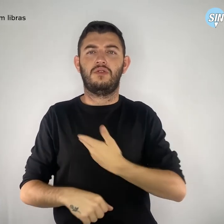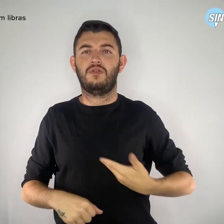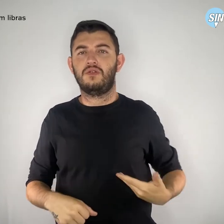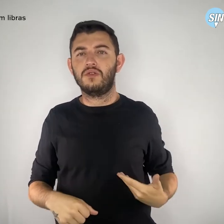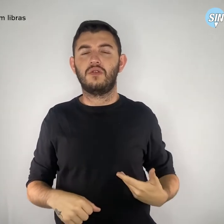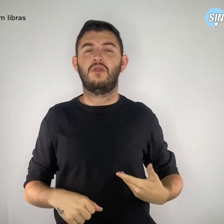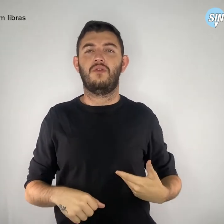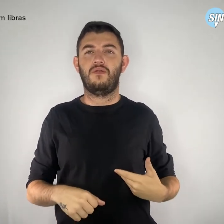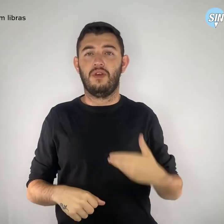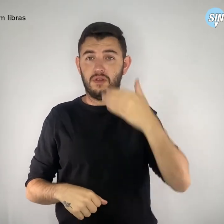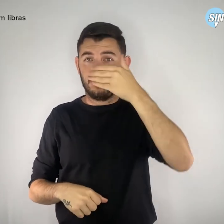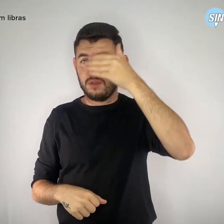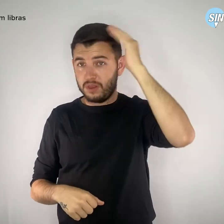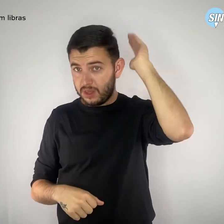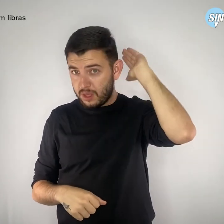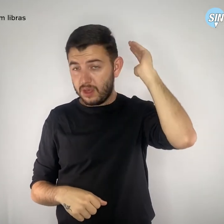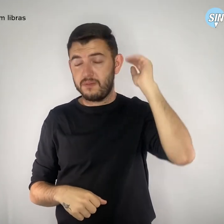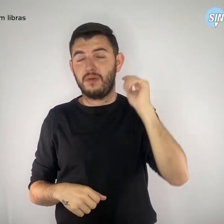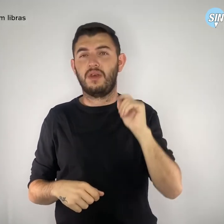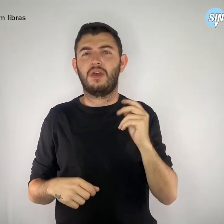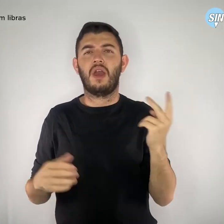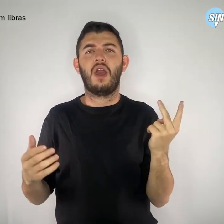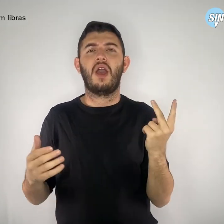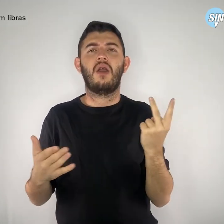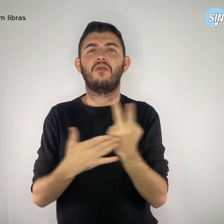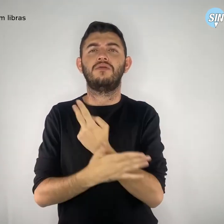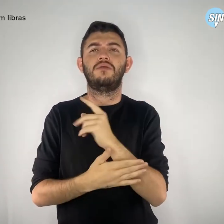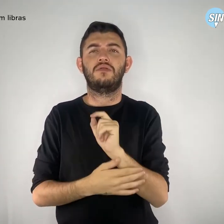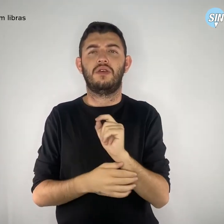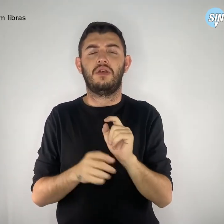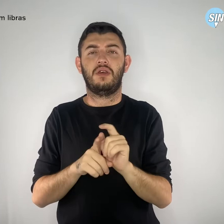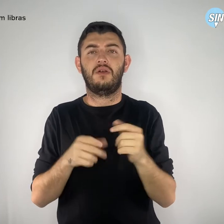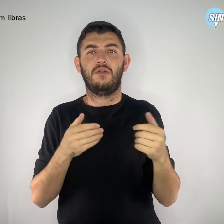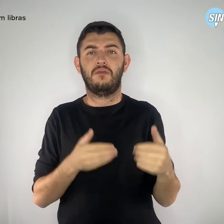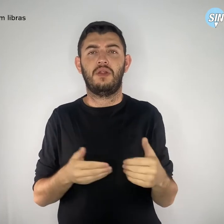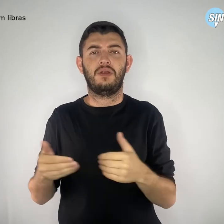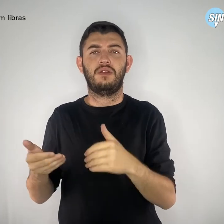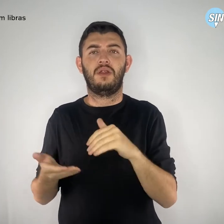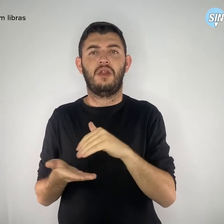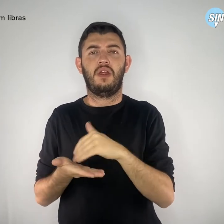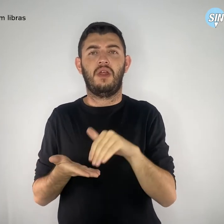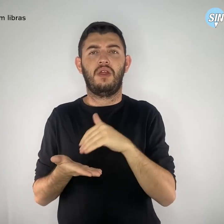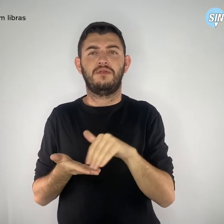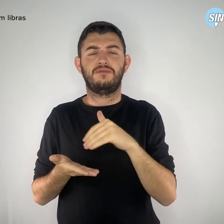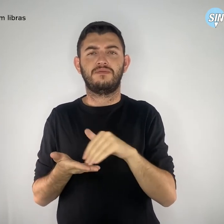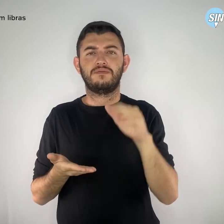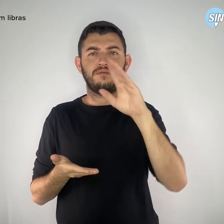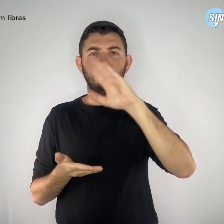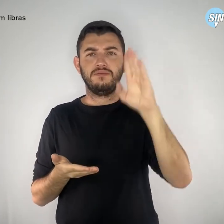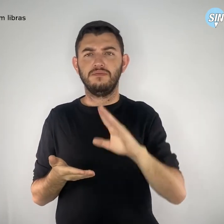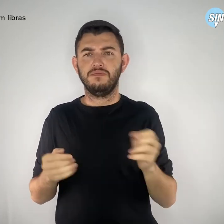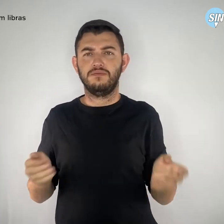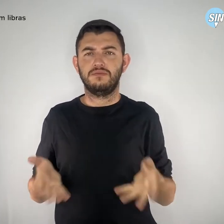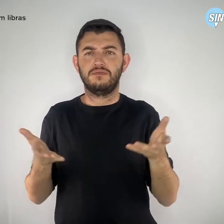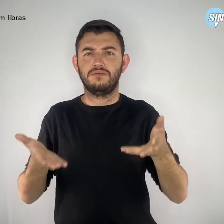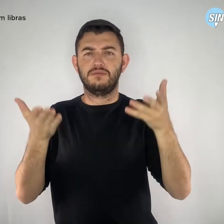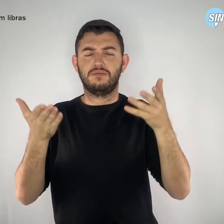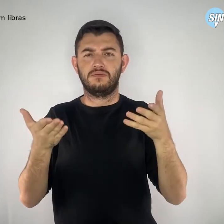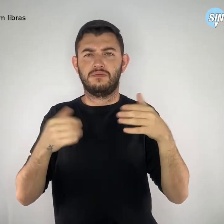que acabou com o status de Ministério da Secretaria Nacional de Promoção de Igualdade